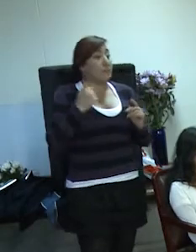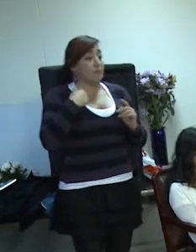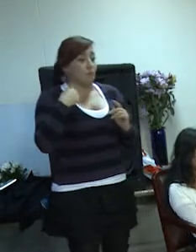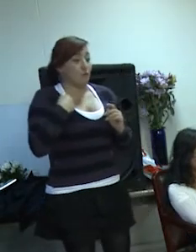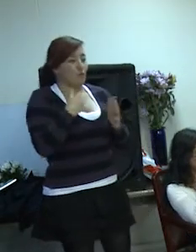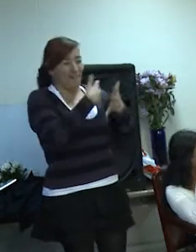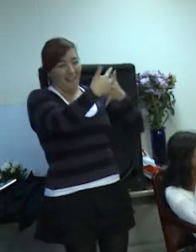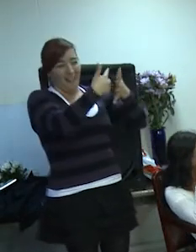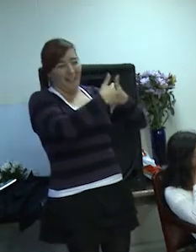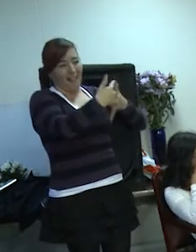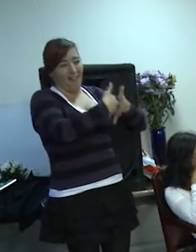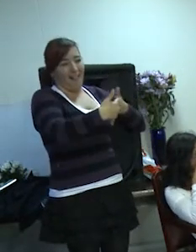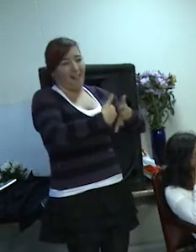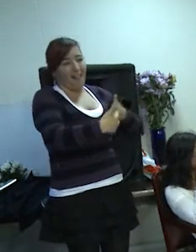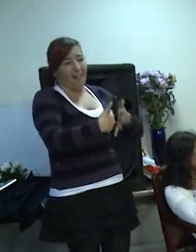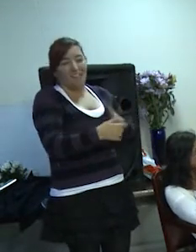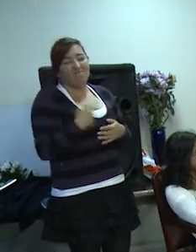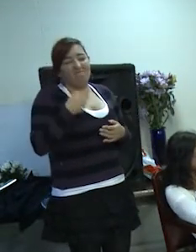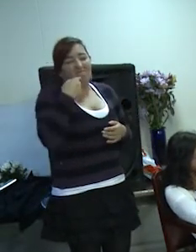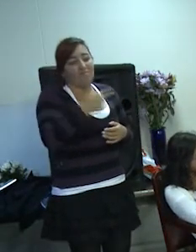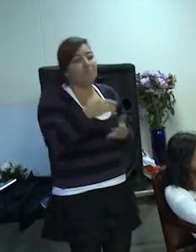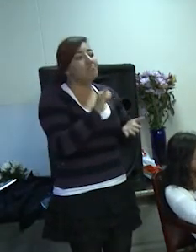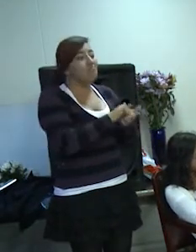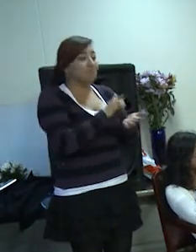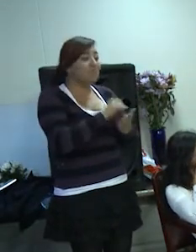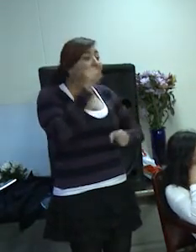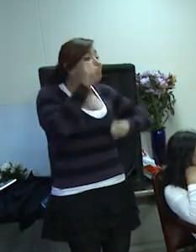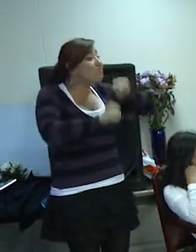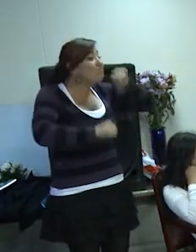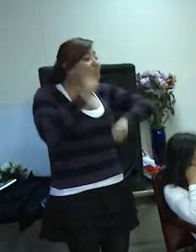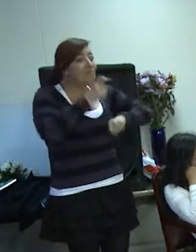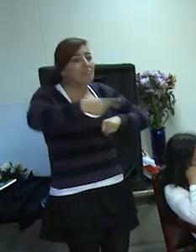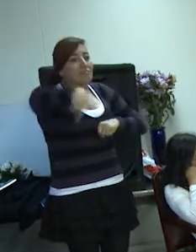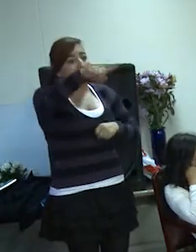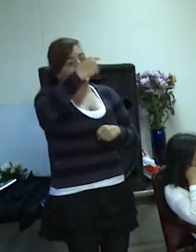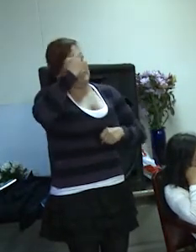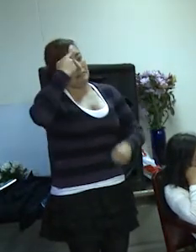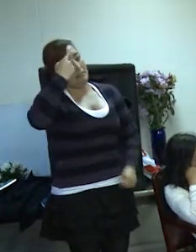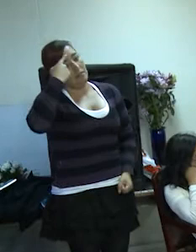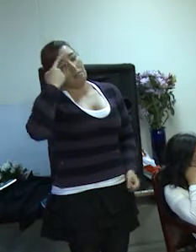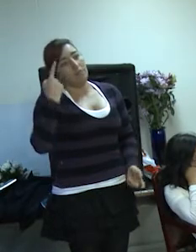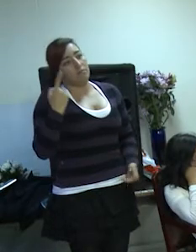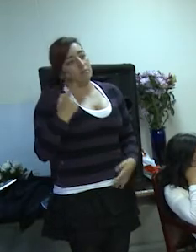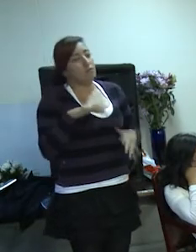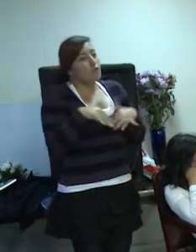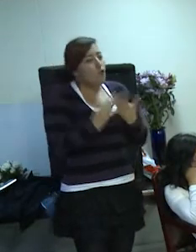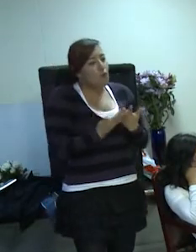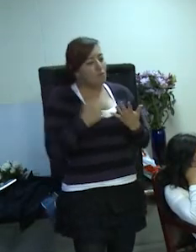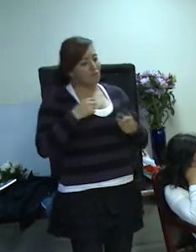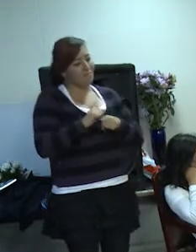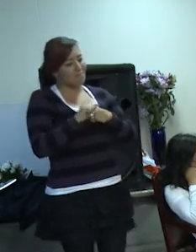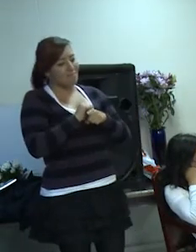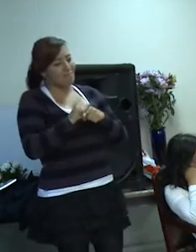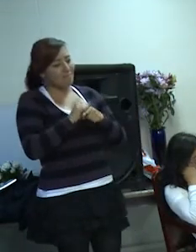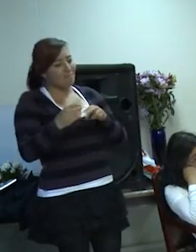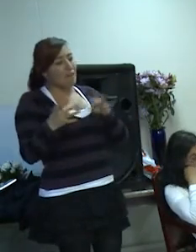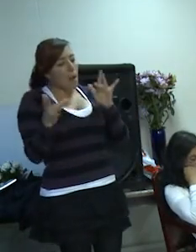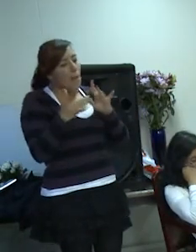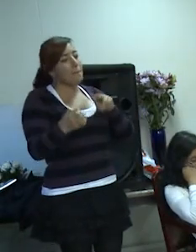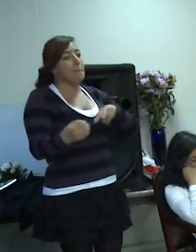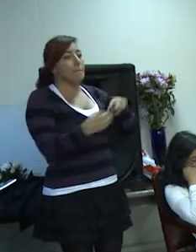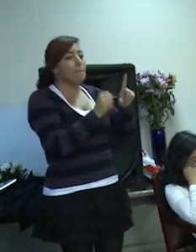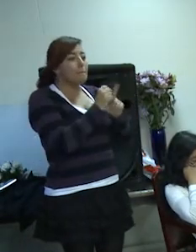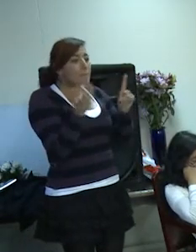me referí justamente a esa posibilidad que tenemos de pensarnos los ejercicios desde la educación popular o